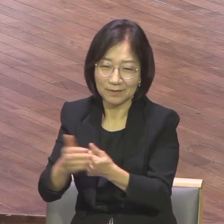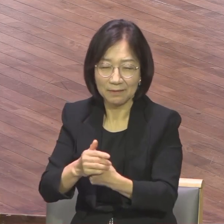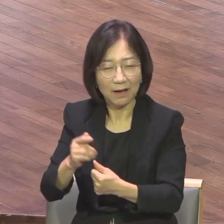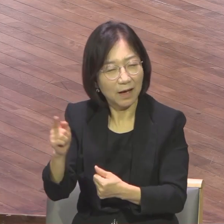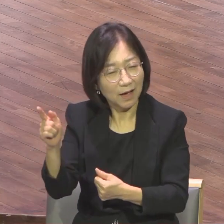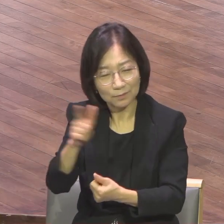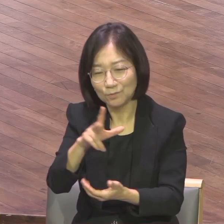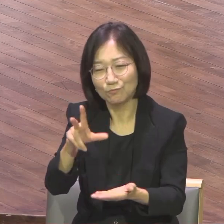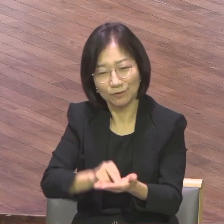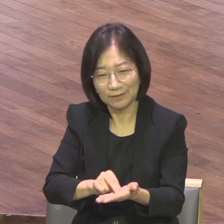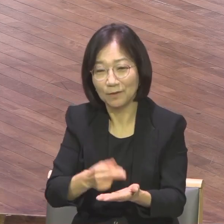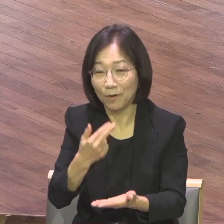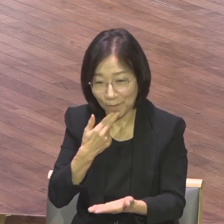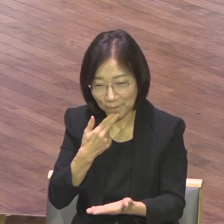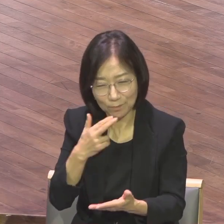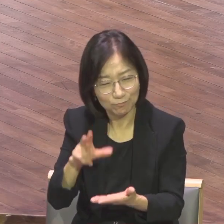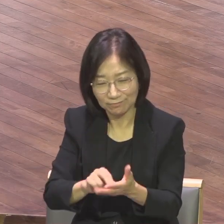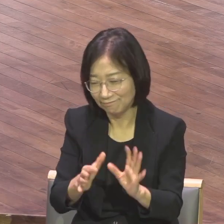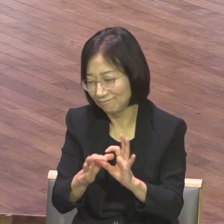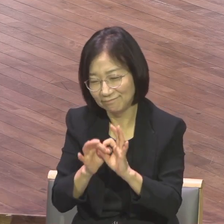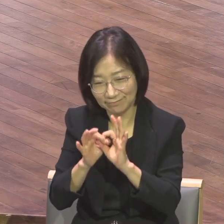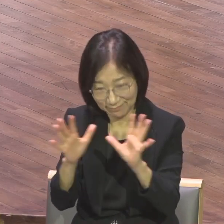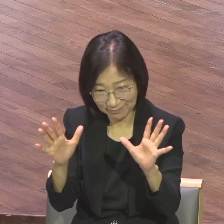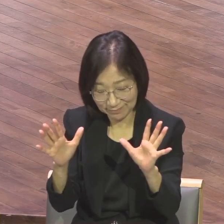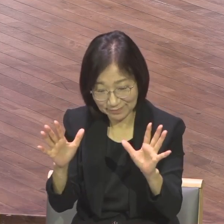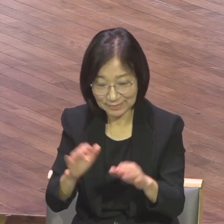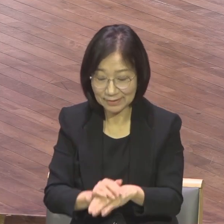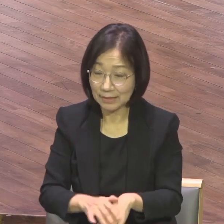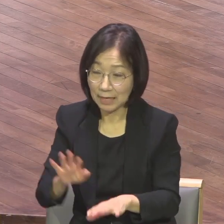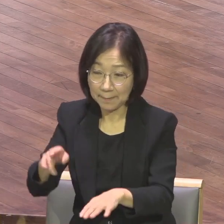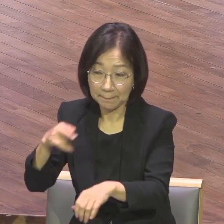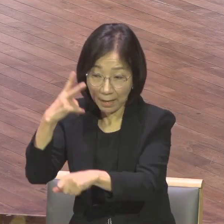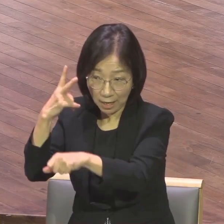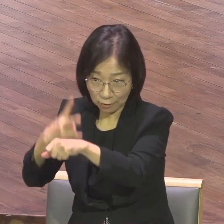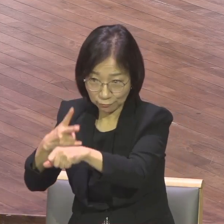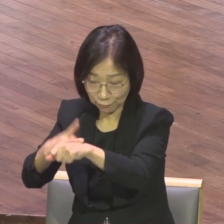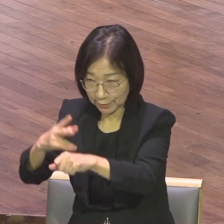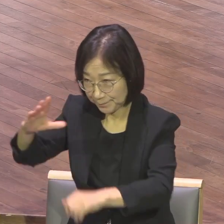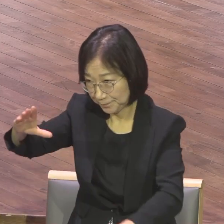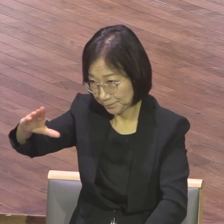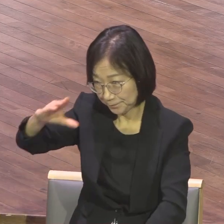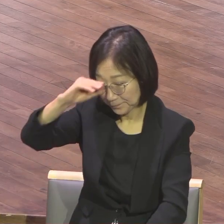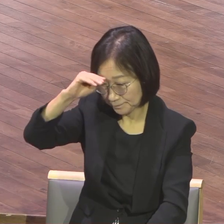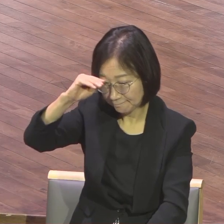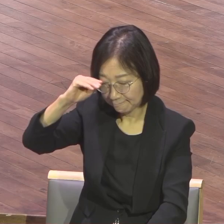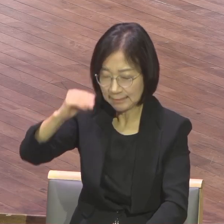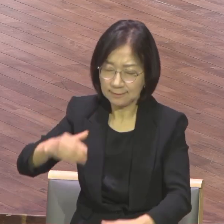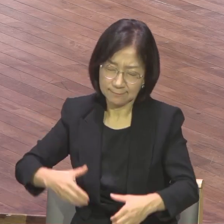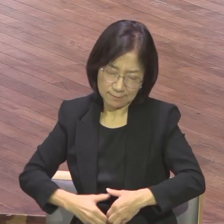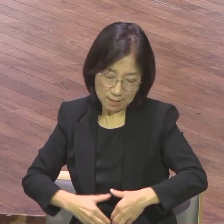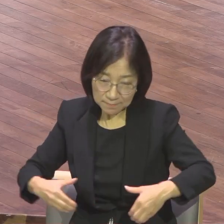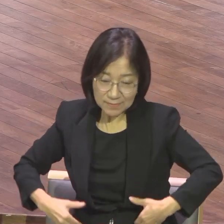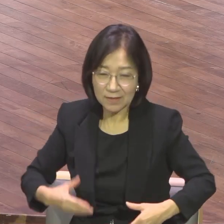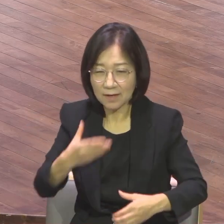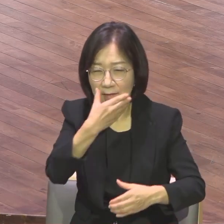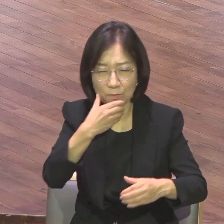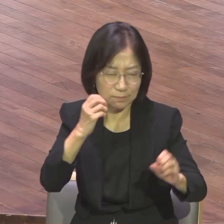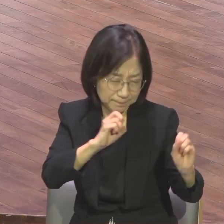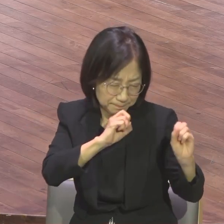우리가 바울처럼요 담대하게 거침없이 사도행전의 후속편을 서 가는 삶을 살아야